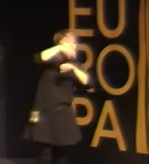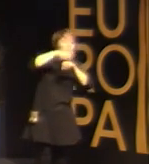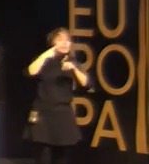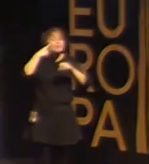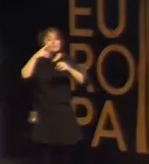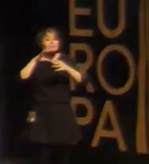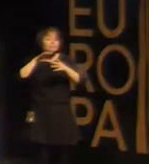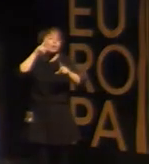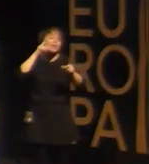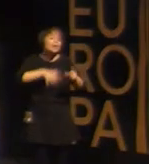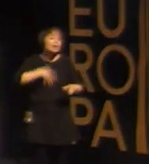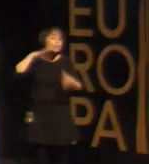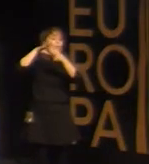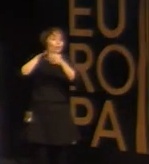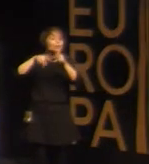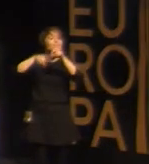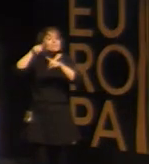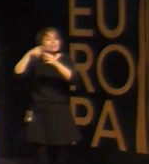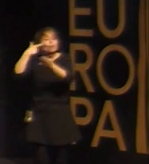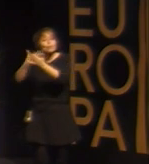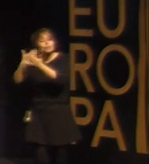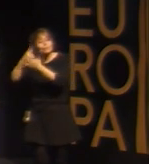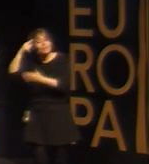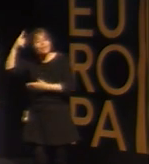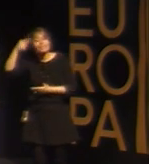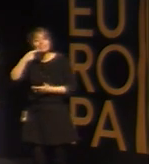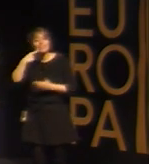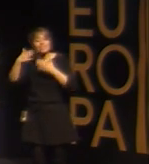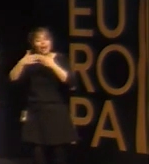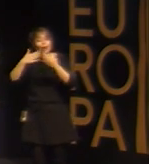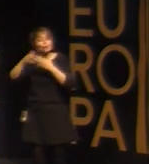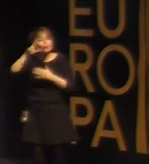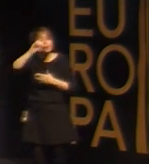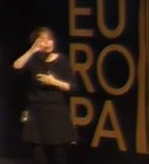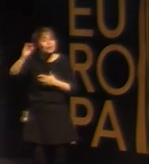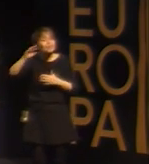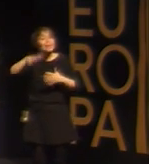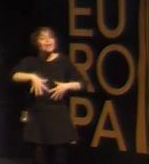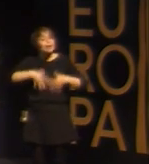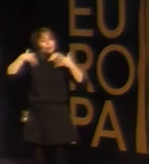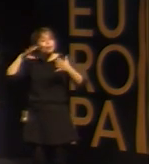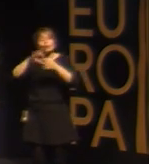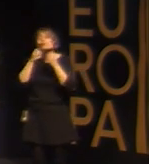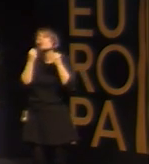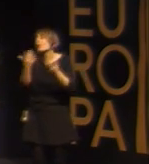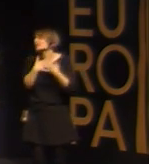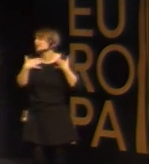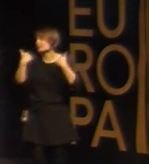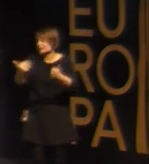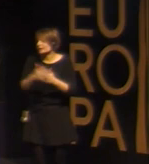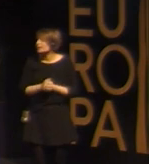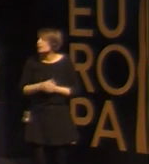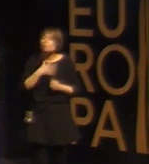emociones deciden las razones justifican dice roberto aguado las emociones cuantas las que queráis hay